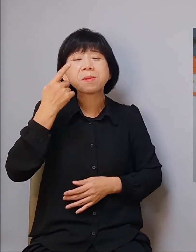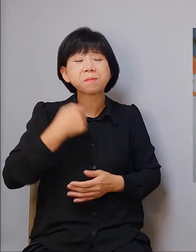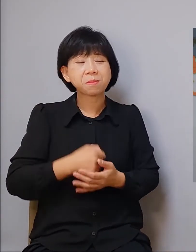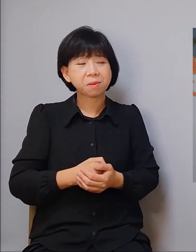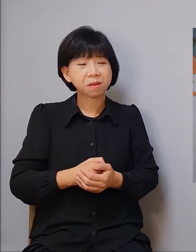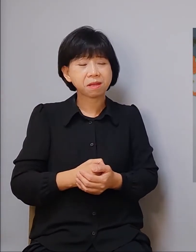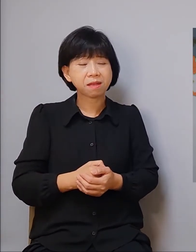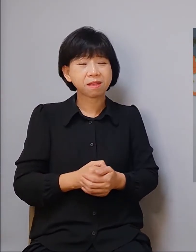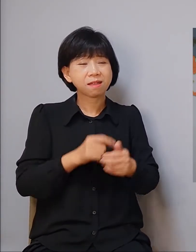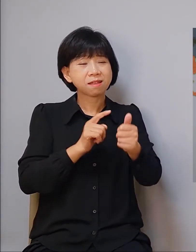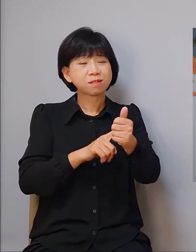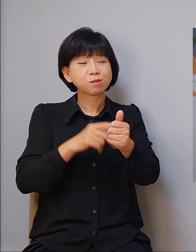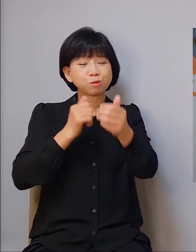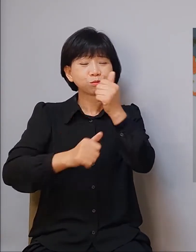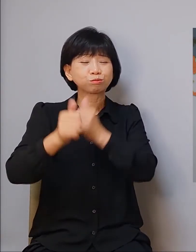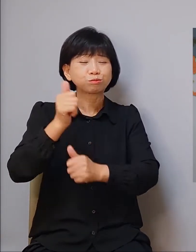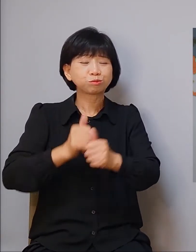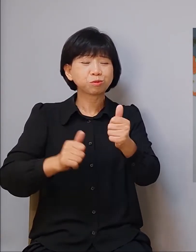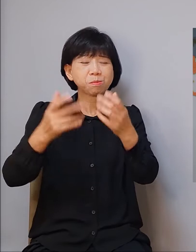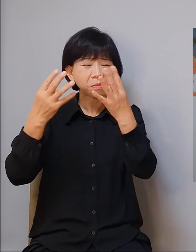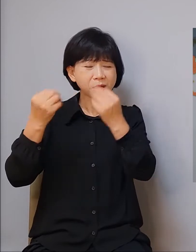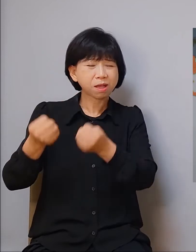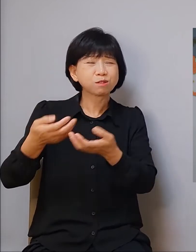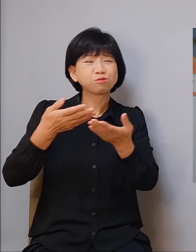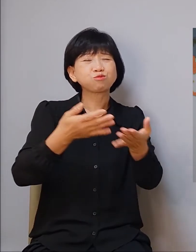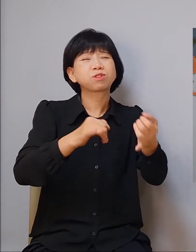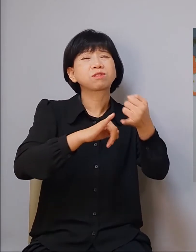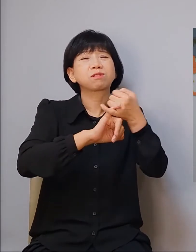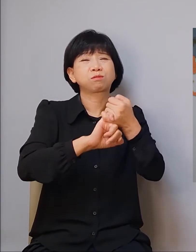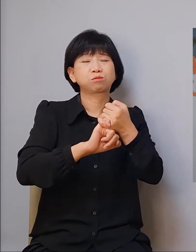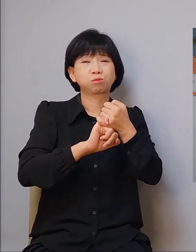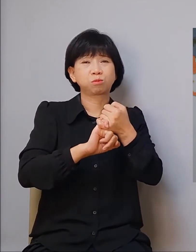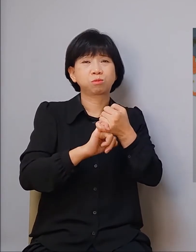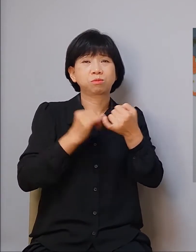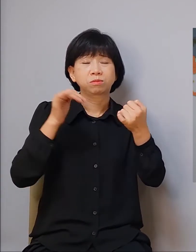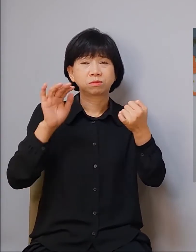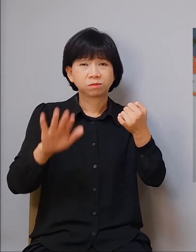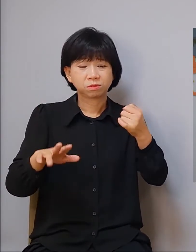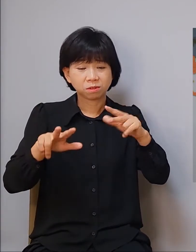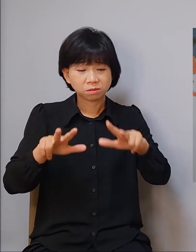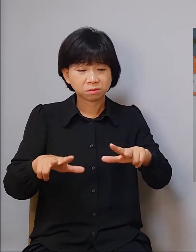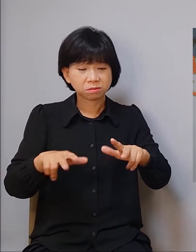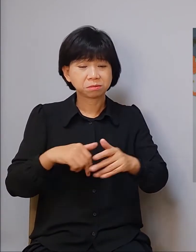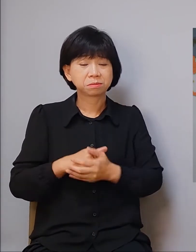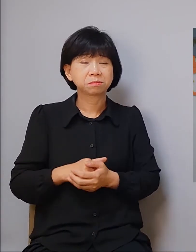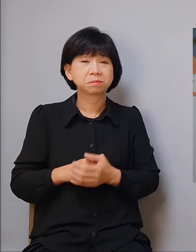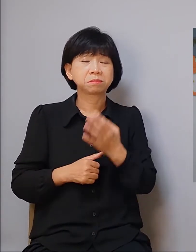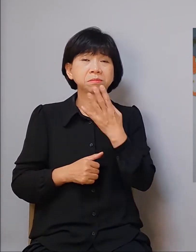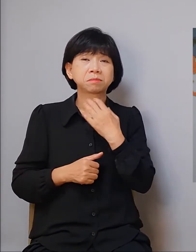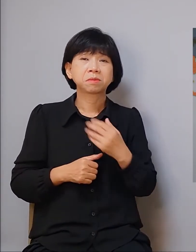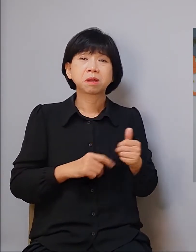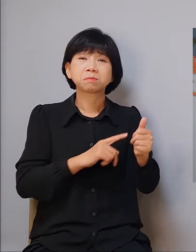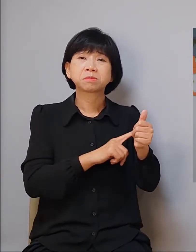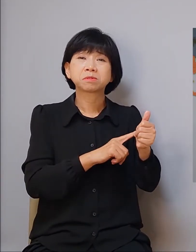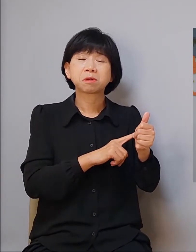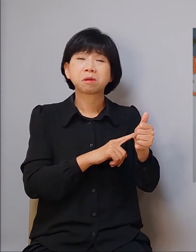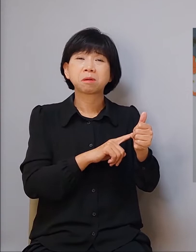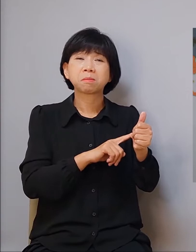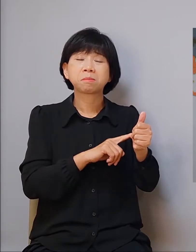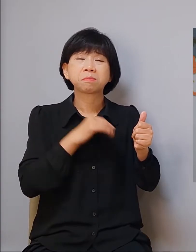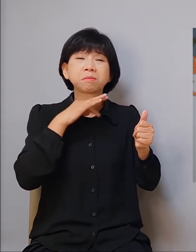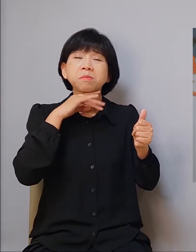후손을 너에게 주겠다 약속하셨습니다. 그러나 지금 아브라함은 100세가 다